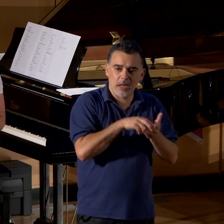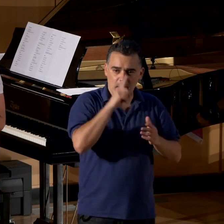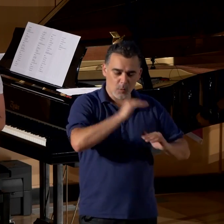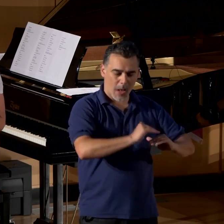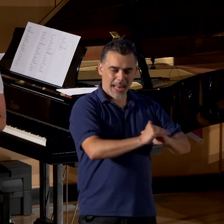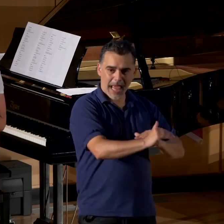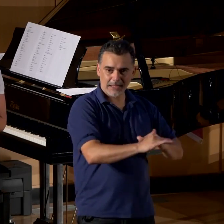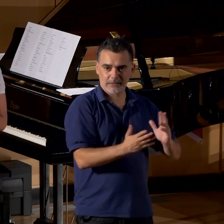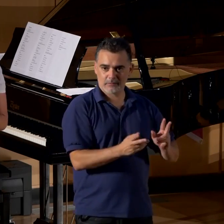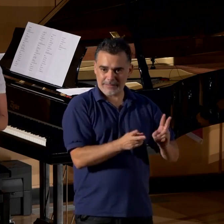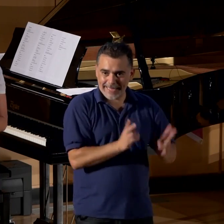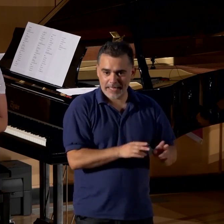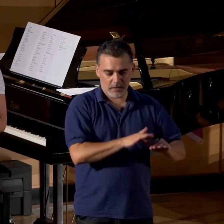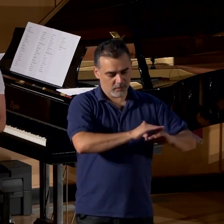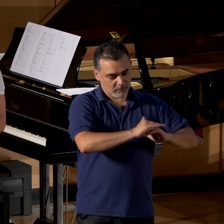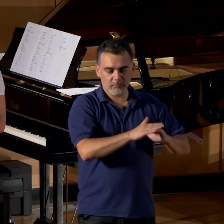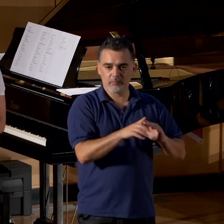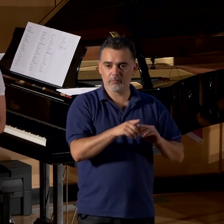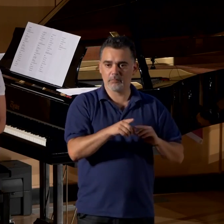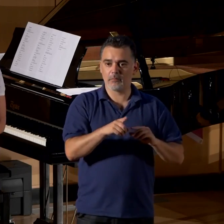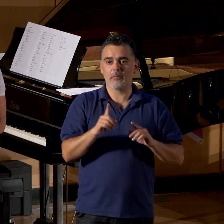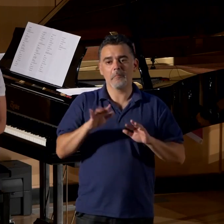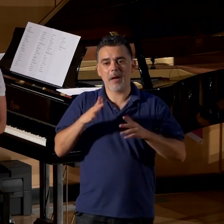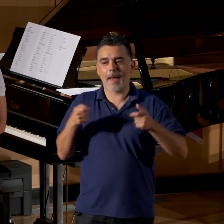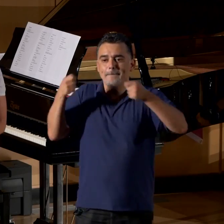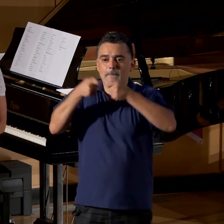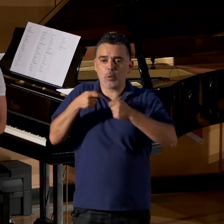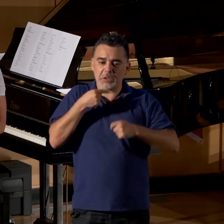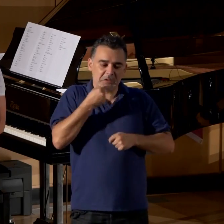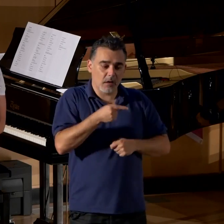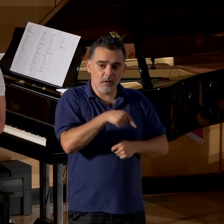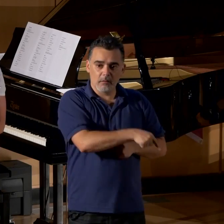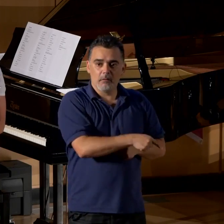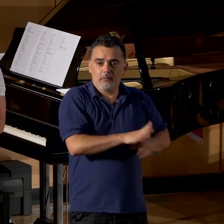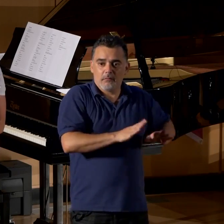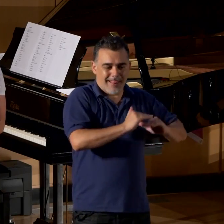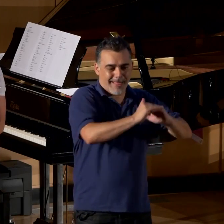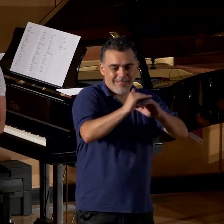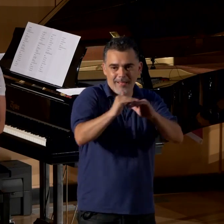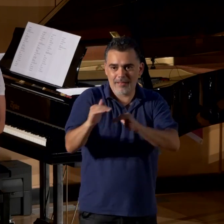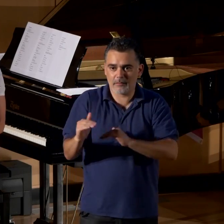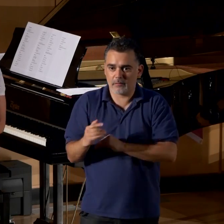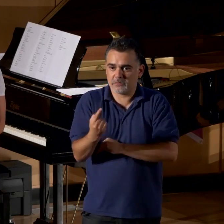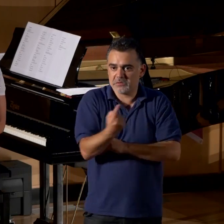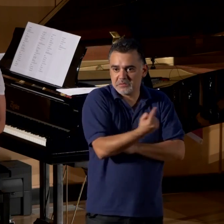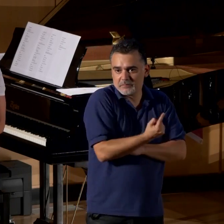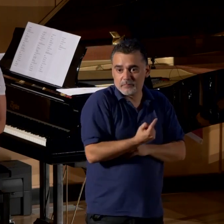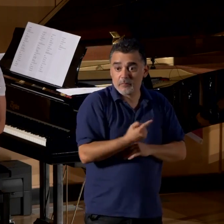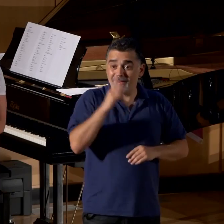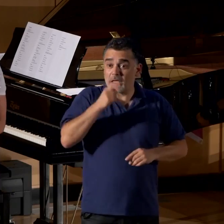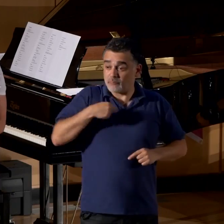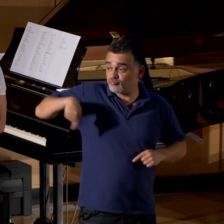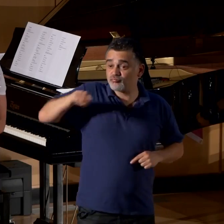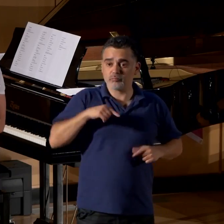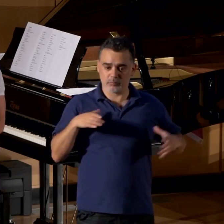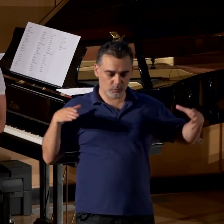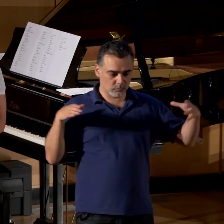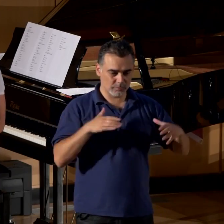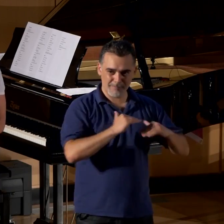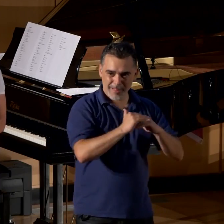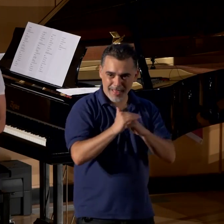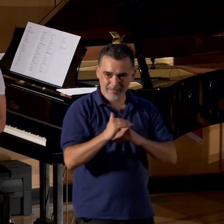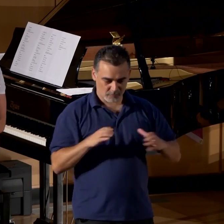rechtliche Zuständigkeiten. Und wenn wir diese Strategie mit den Ländern im Konsens hätten verabschieden